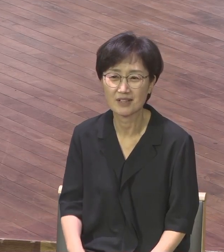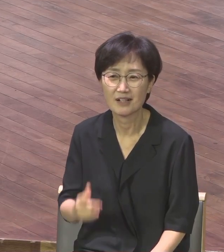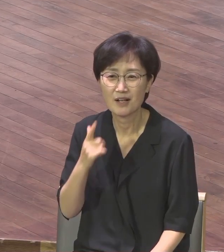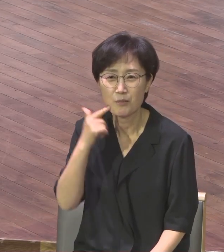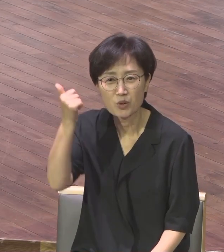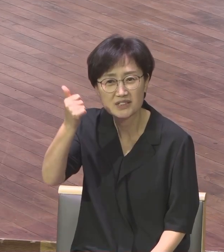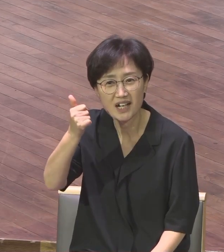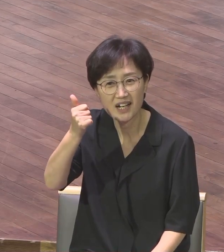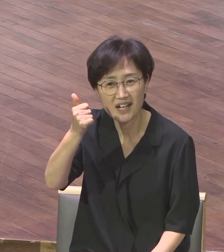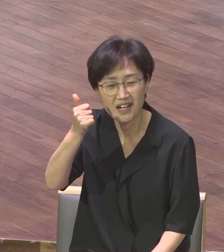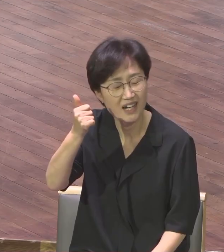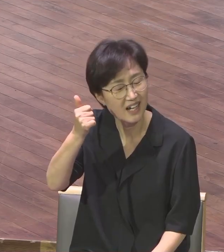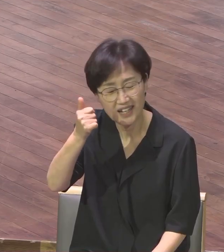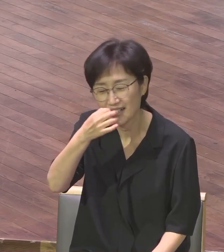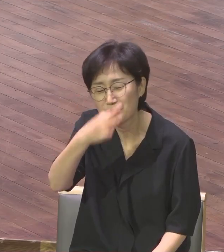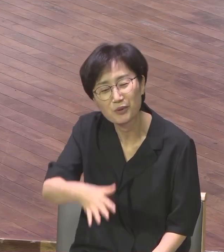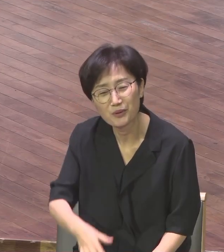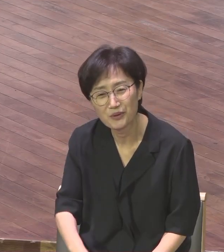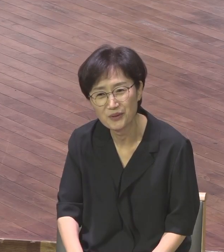목사하기 참 힘듭니다.